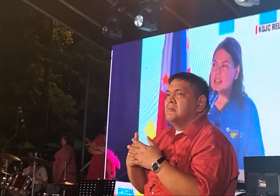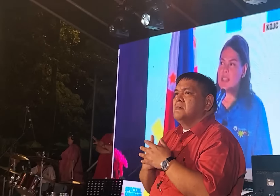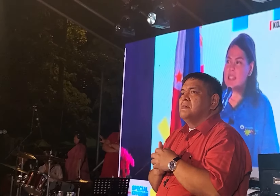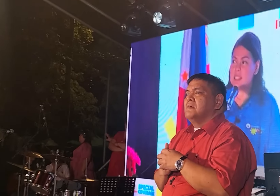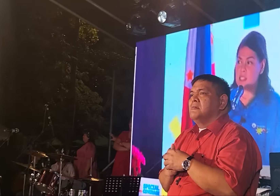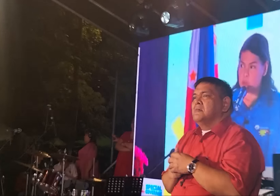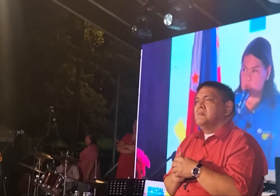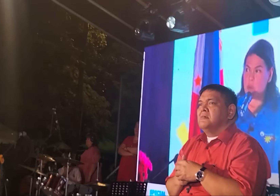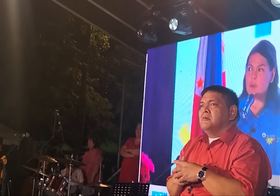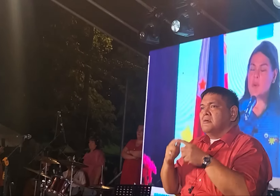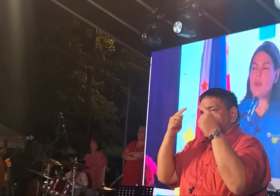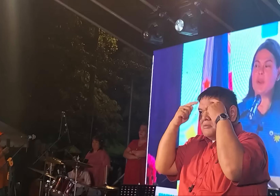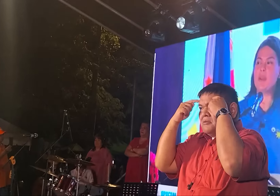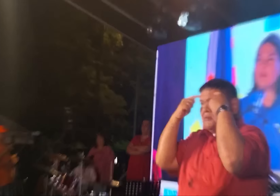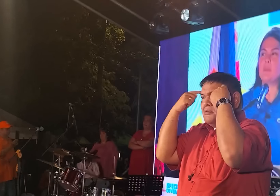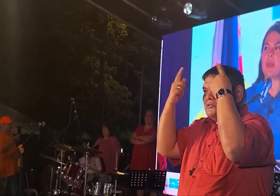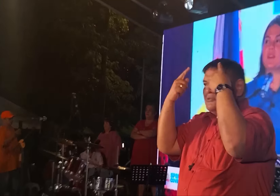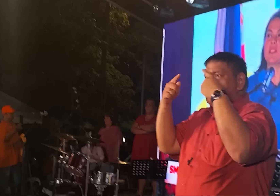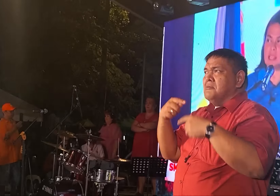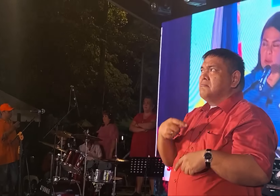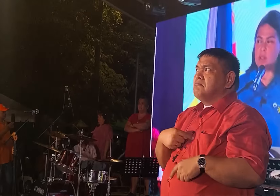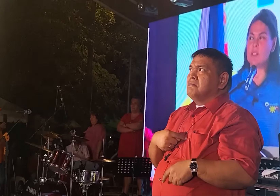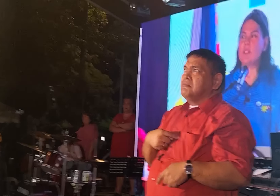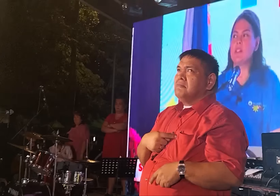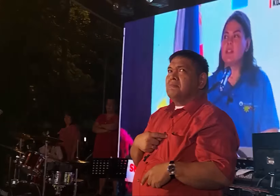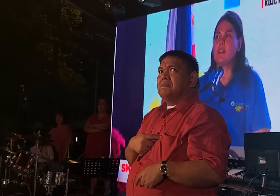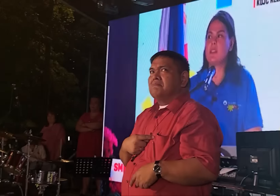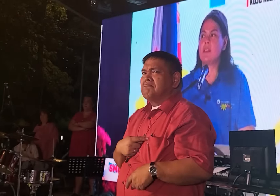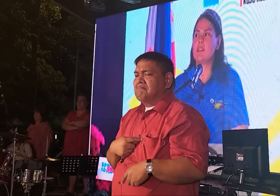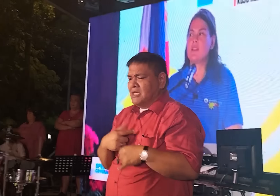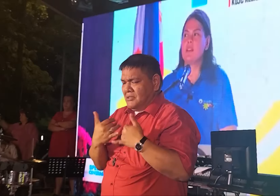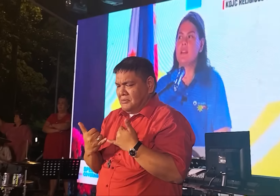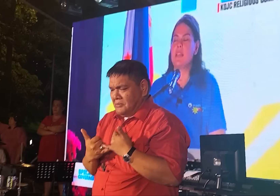ang decision ko. Pero sa ngayon,